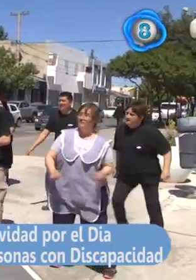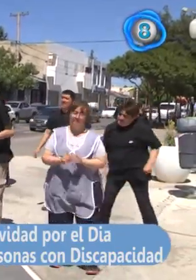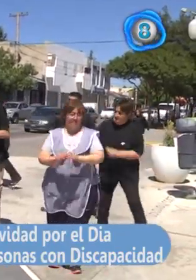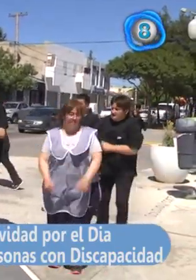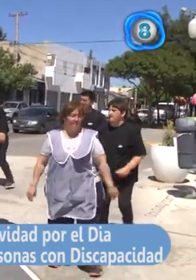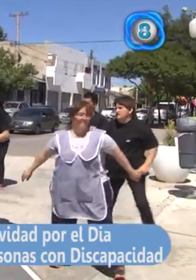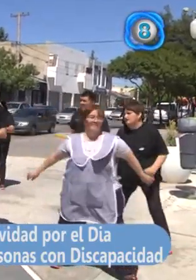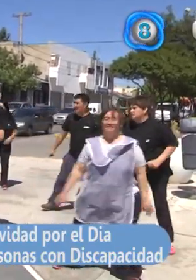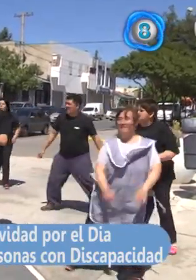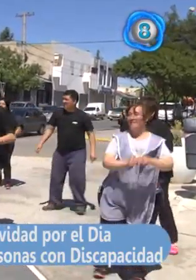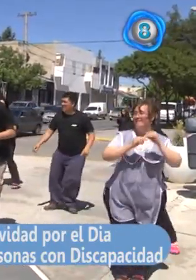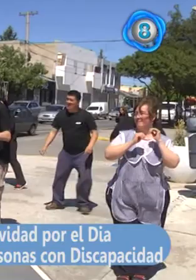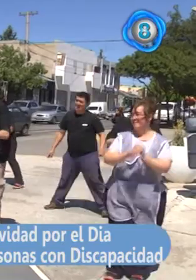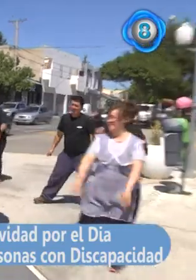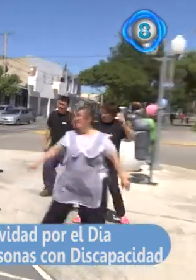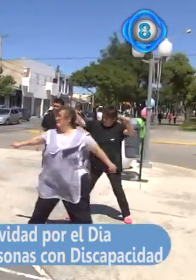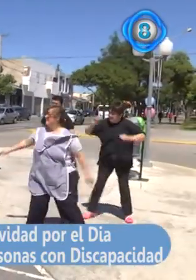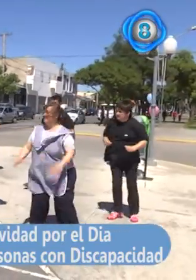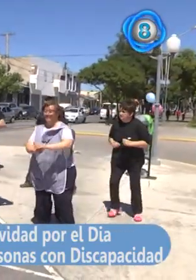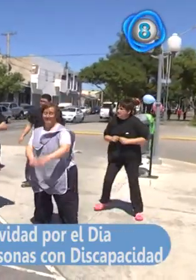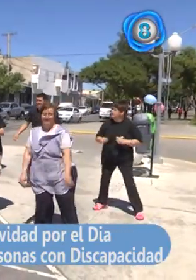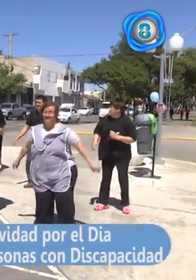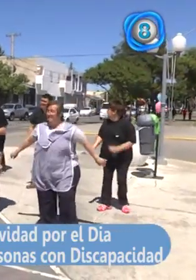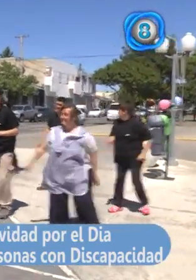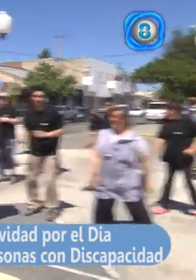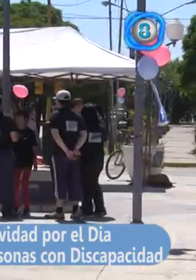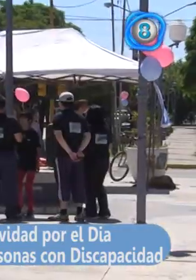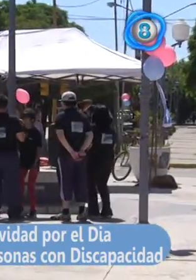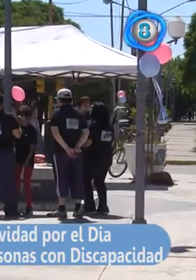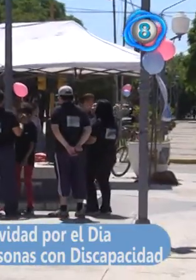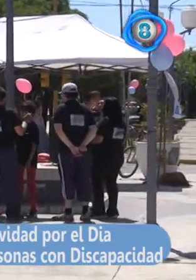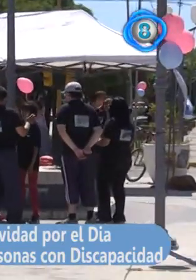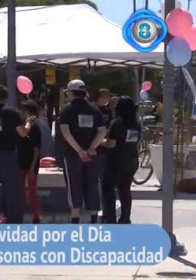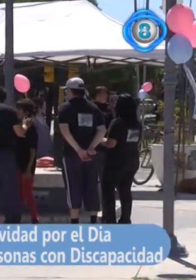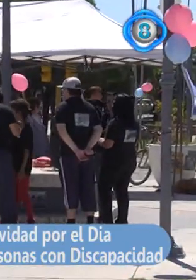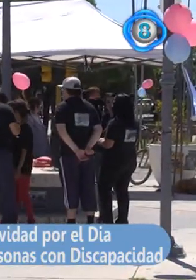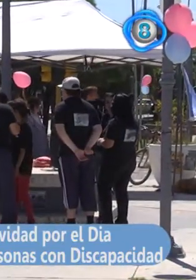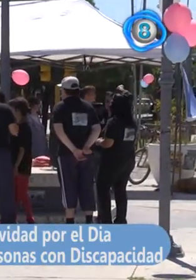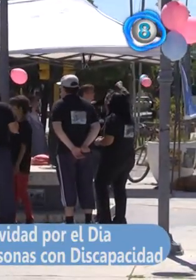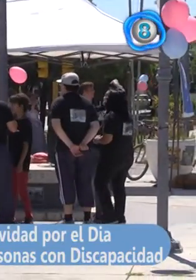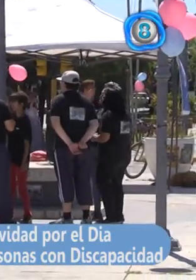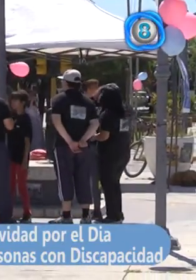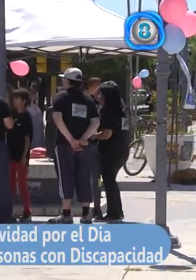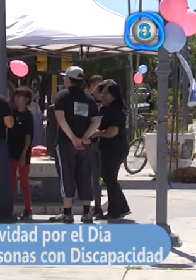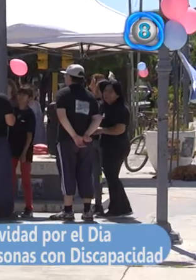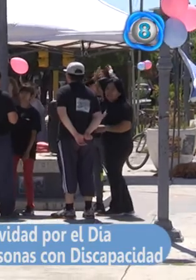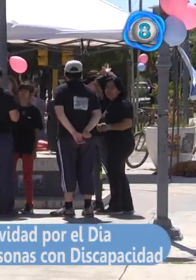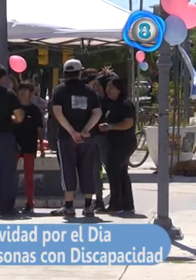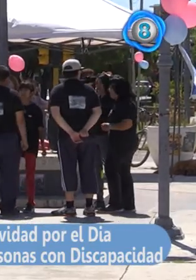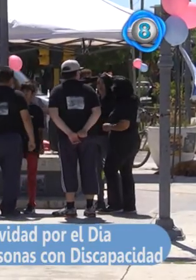Secretaría. Es una actividad muy importante que también desarrollan en el transcurso de todo el año. De todo el año. Nosotros siempre hacemos